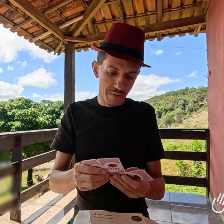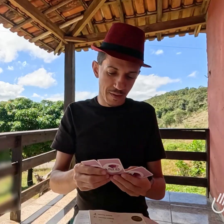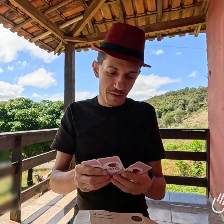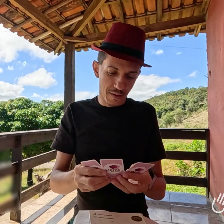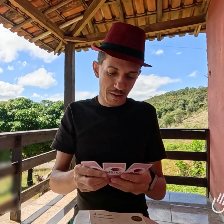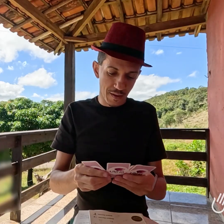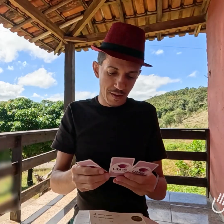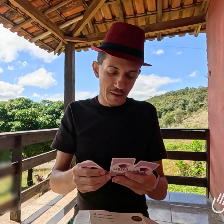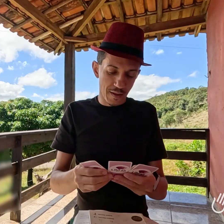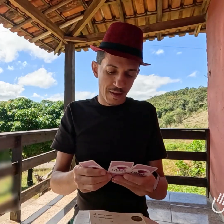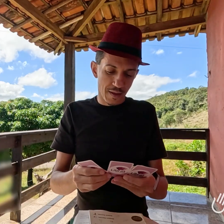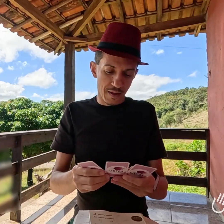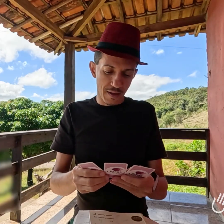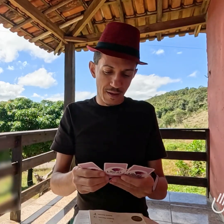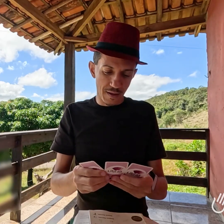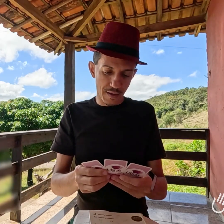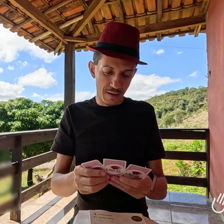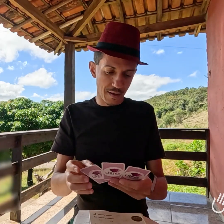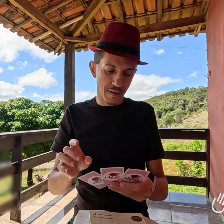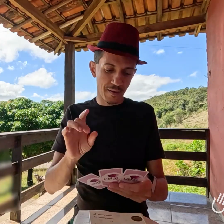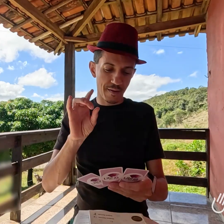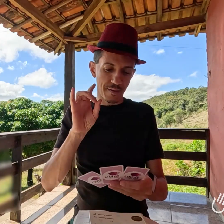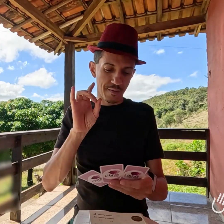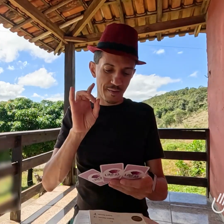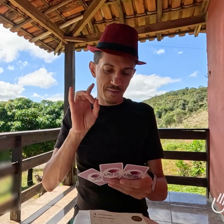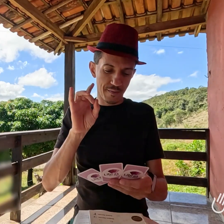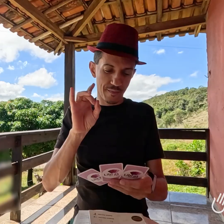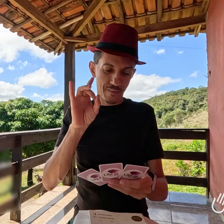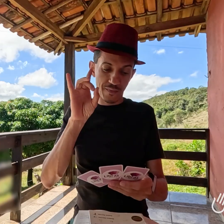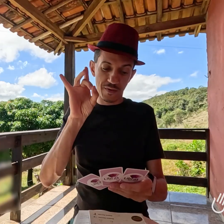sei quais eram. Vamos ver se vai funcionar, viu? Essa é a